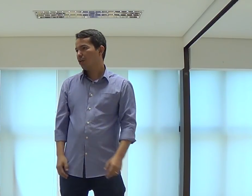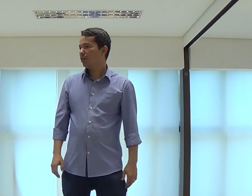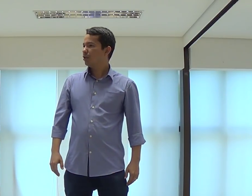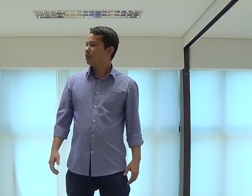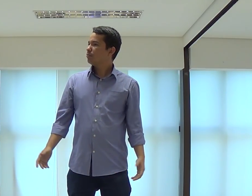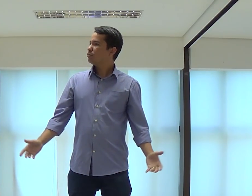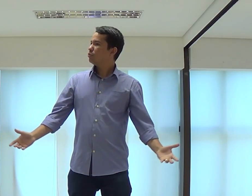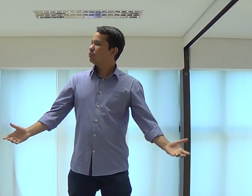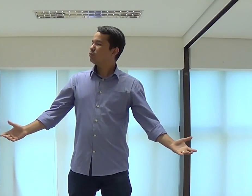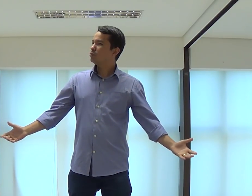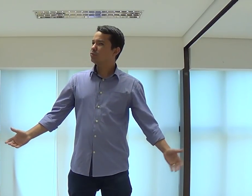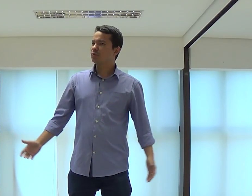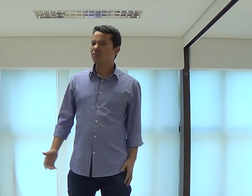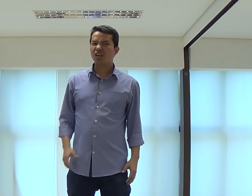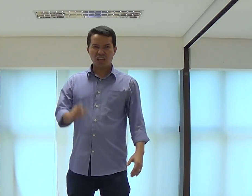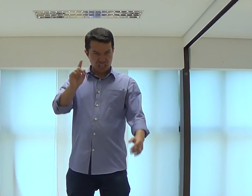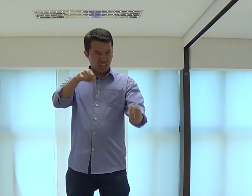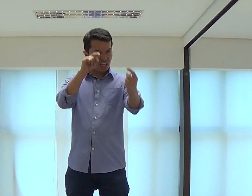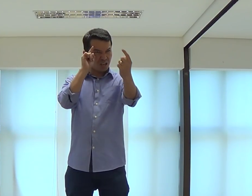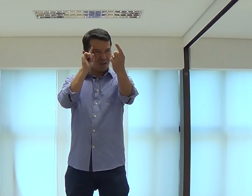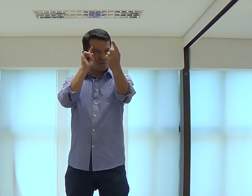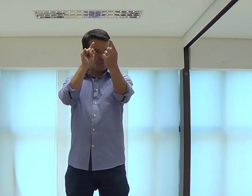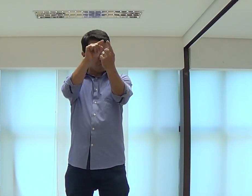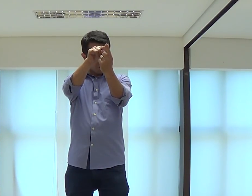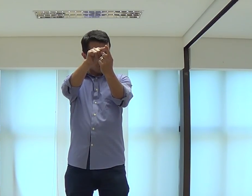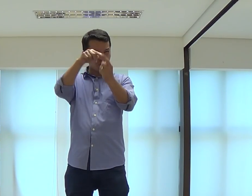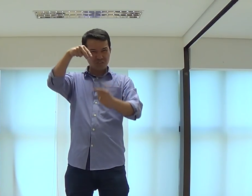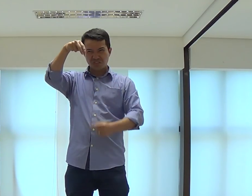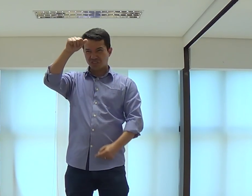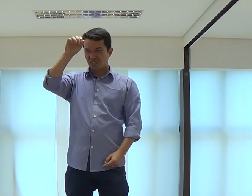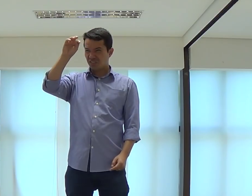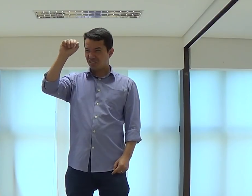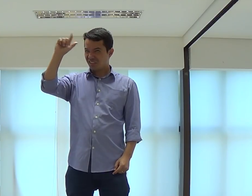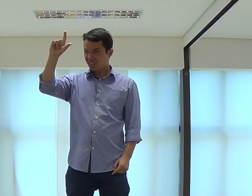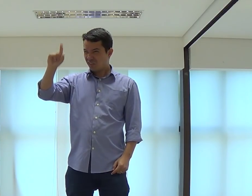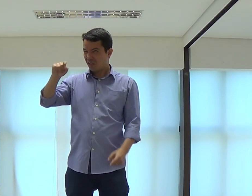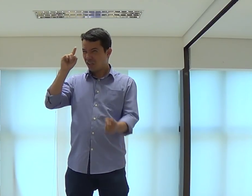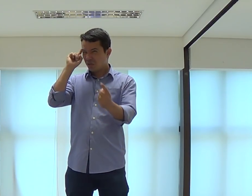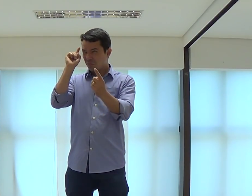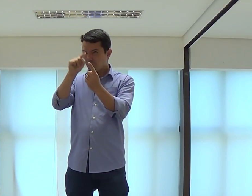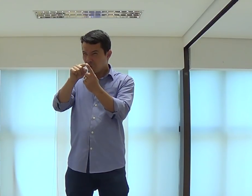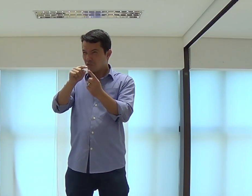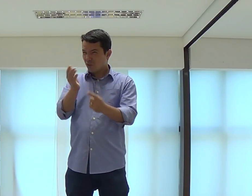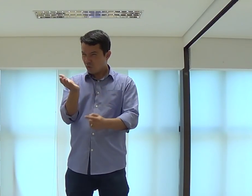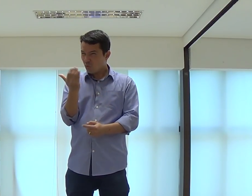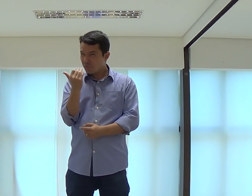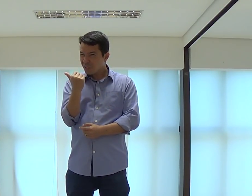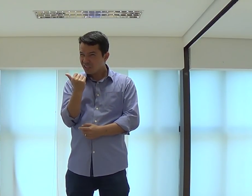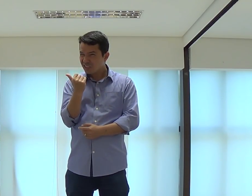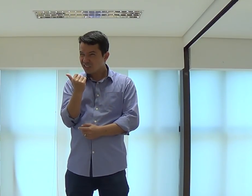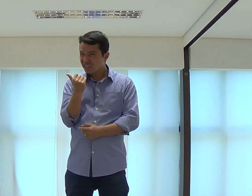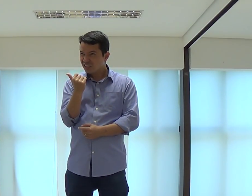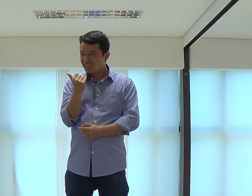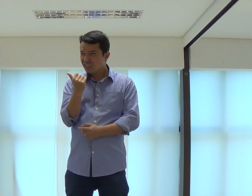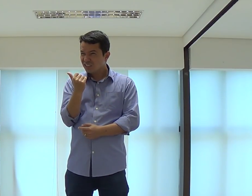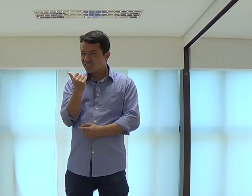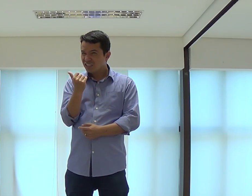dormir. Poxa vida, né? Esse é o propósito do Natal? É esse? A comida?